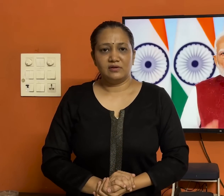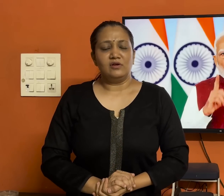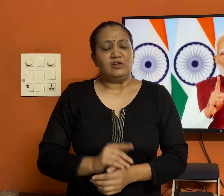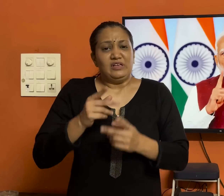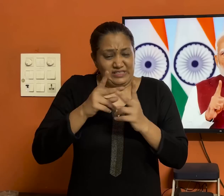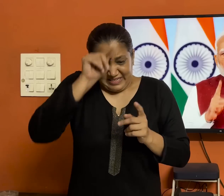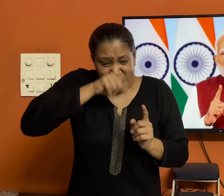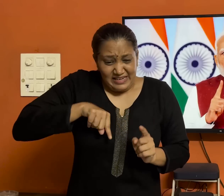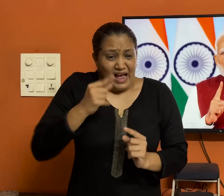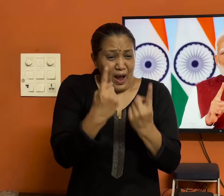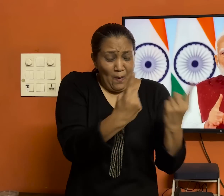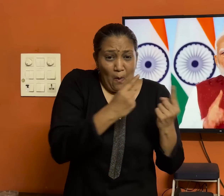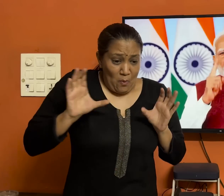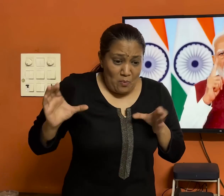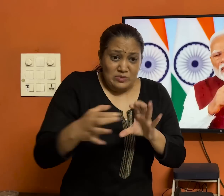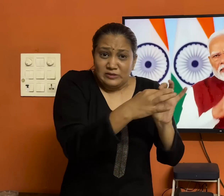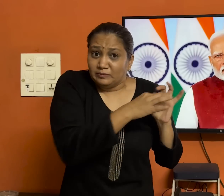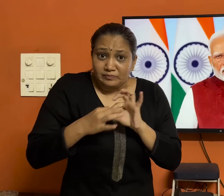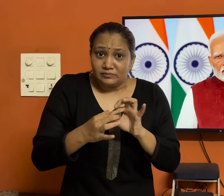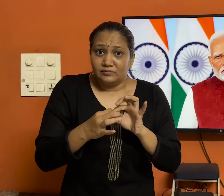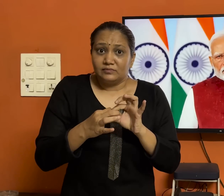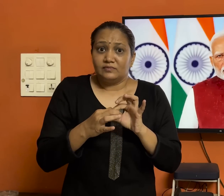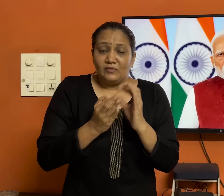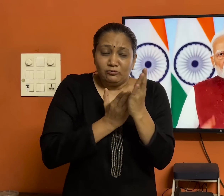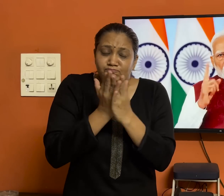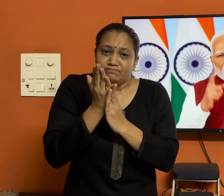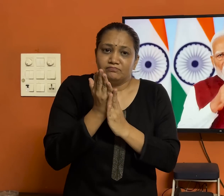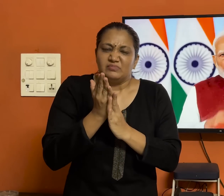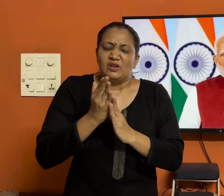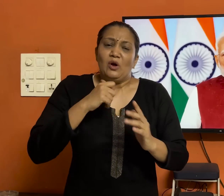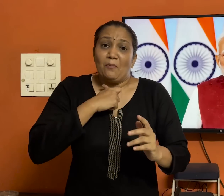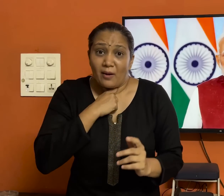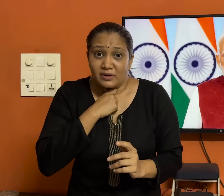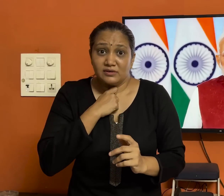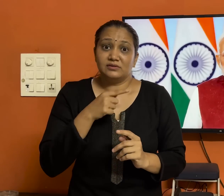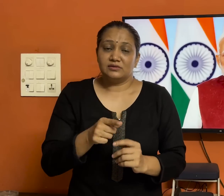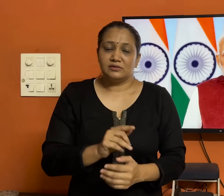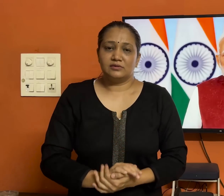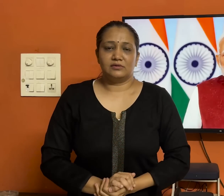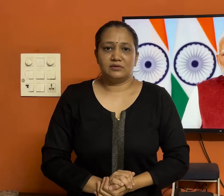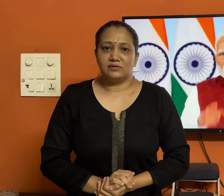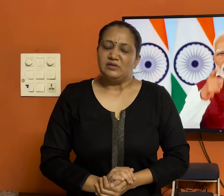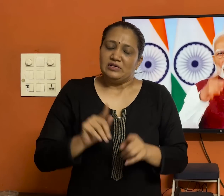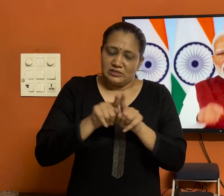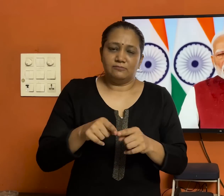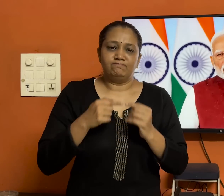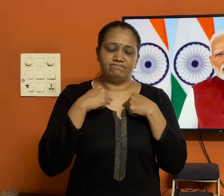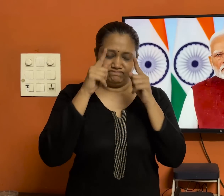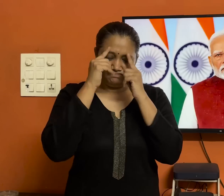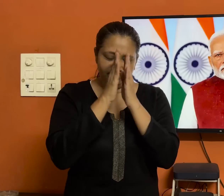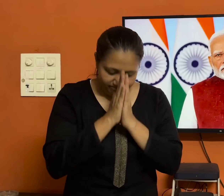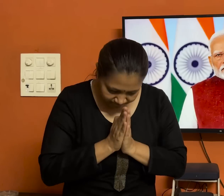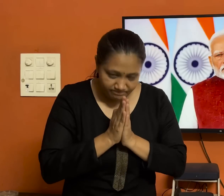हर भारतवासी का एकजुटता का शपथ, संकल्प, मैं उसे नमन करता